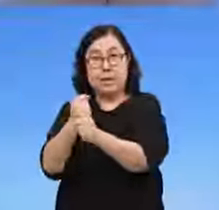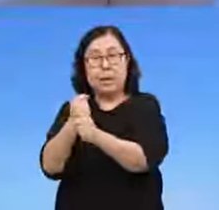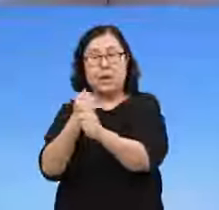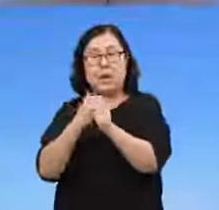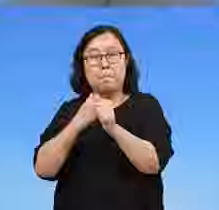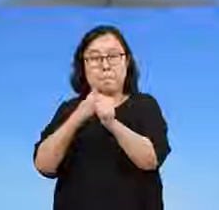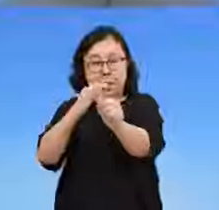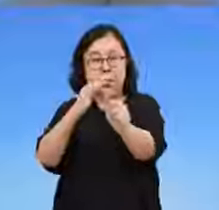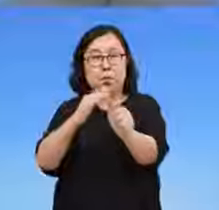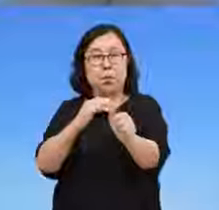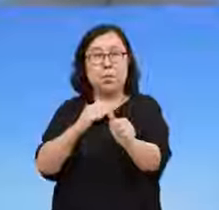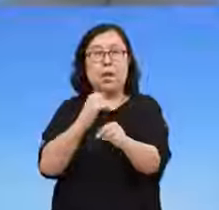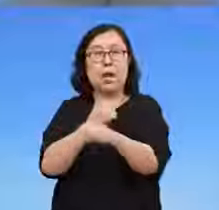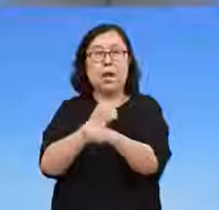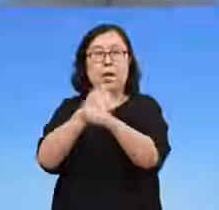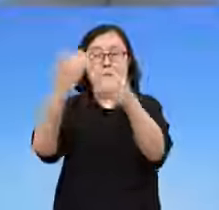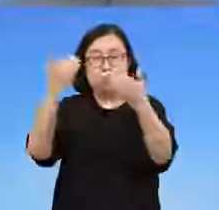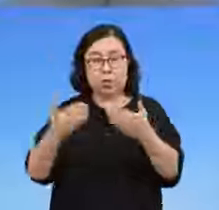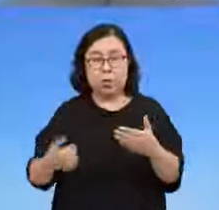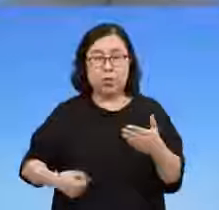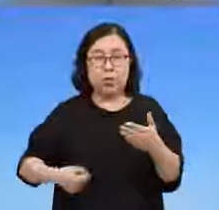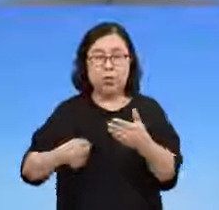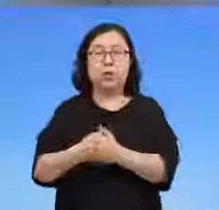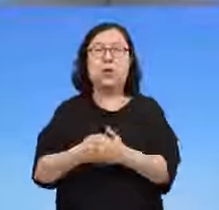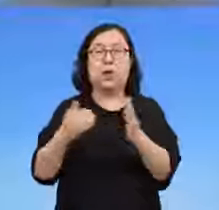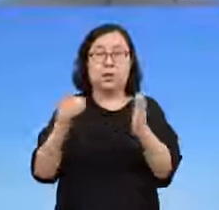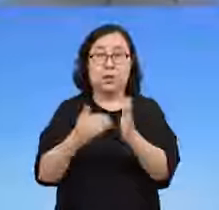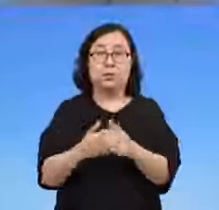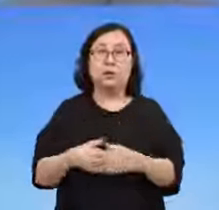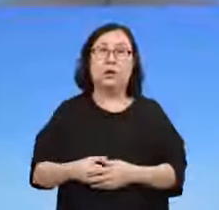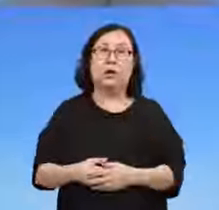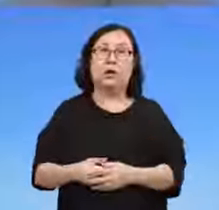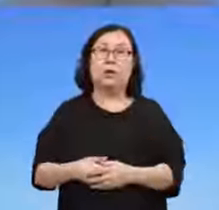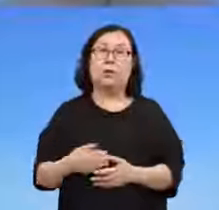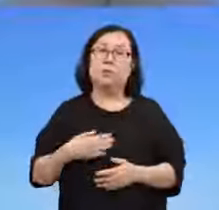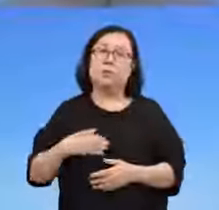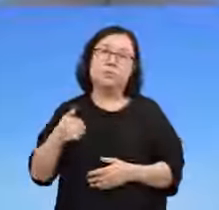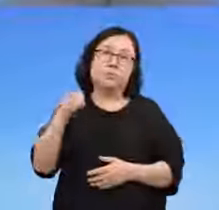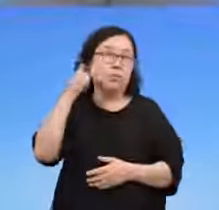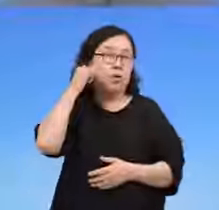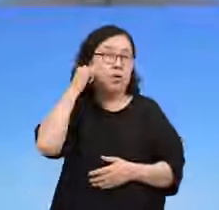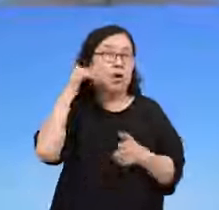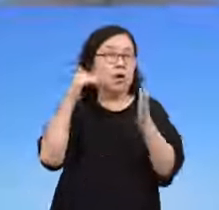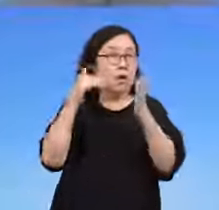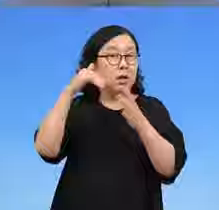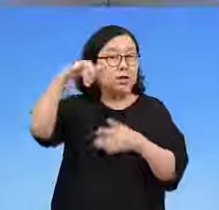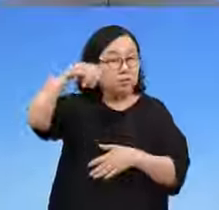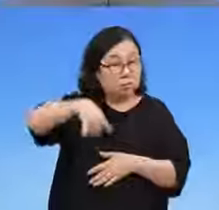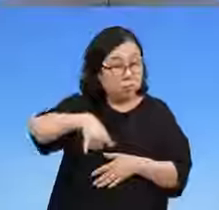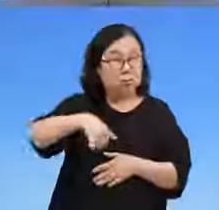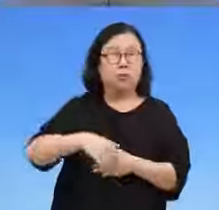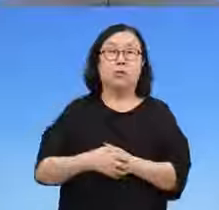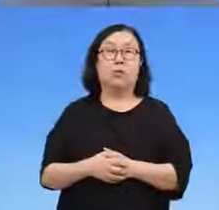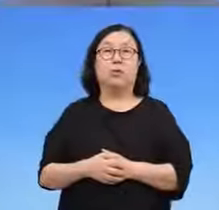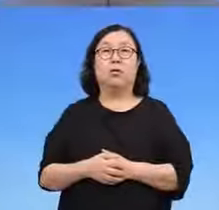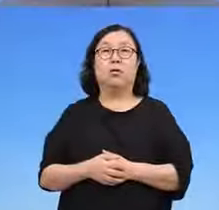팀을 만들어서 파송을 해주기로 했답니다. 이 전화를 끊고도